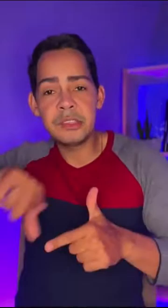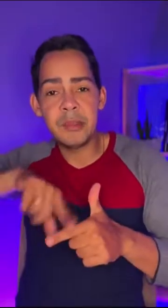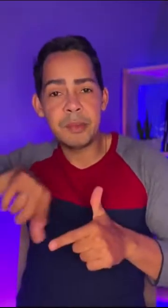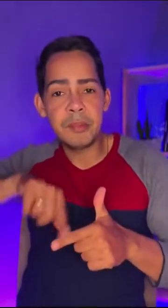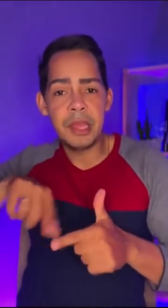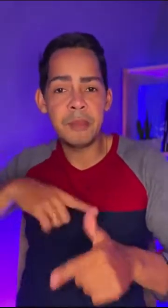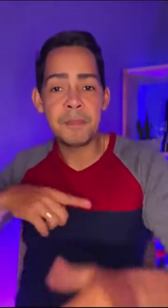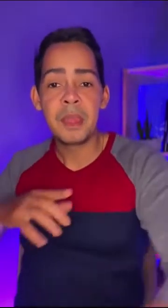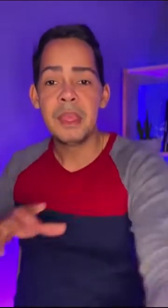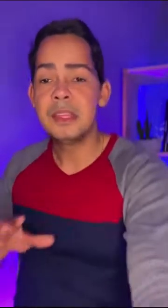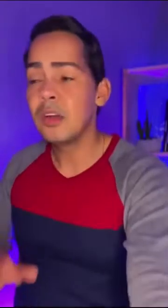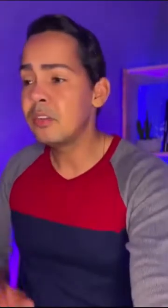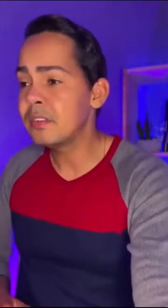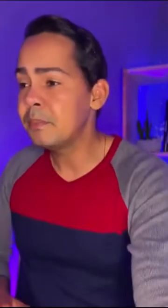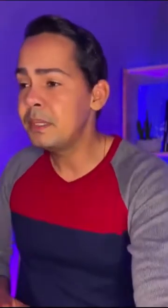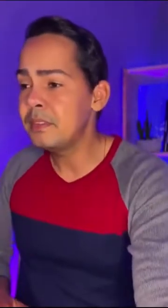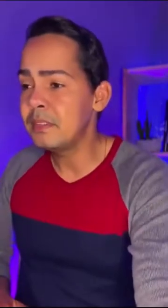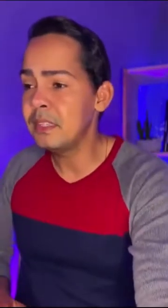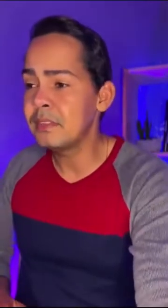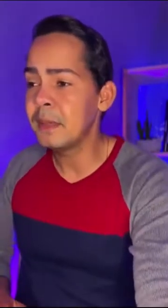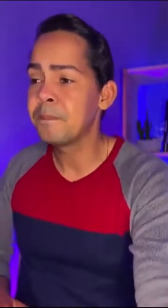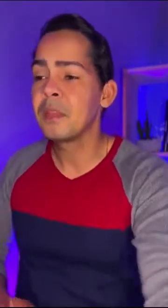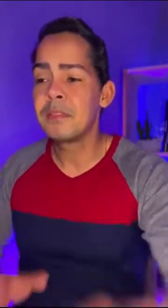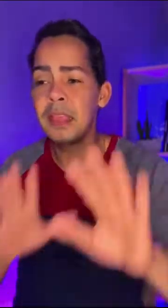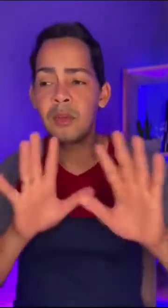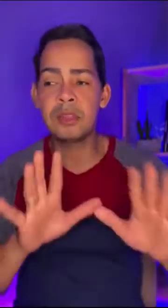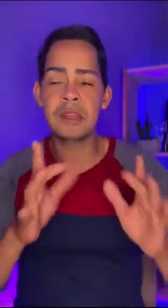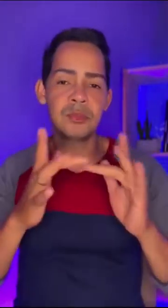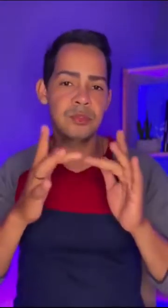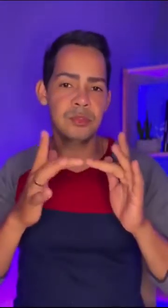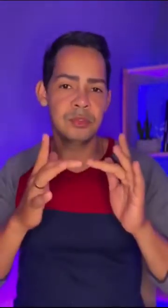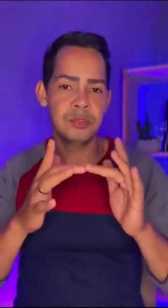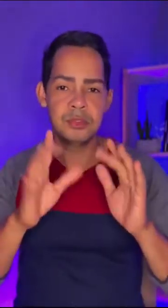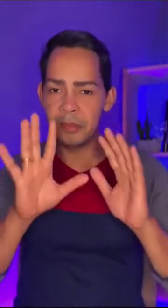tem problema. Então você precisa ter contato com o surdo.